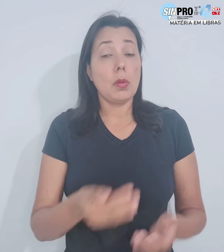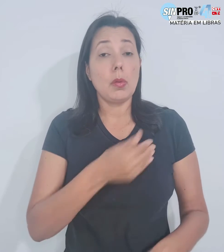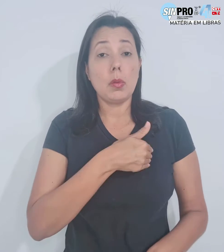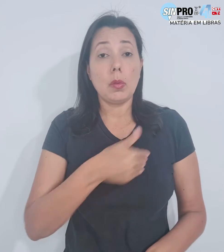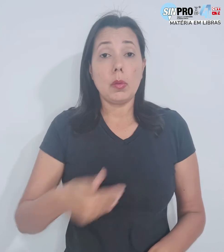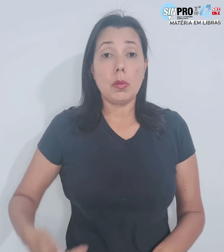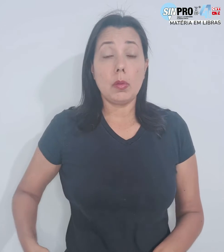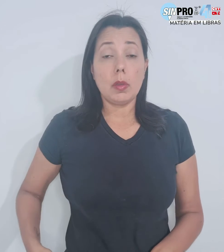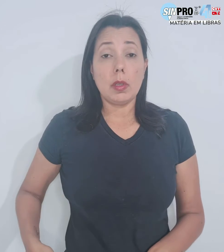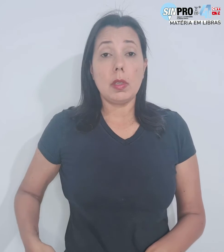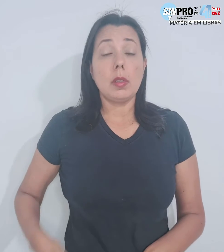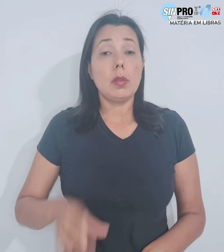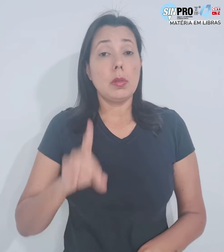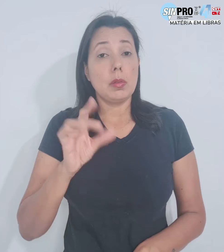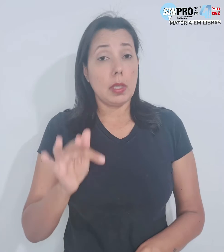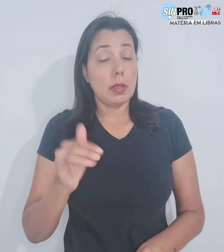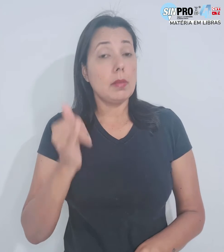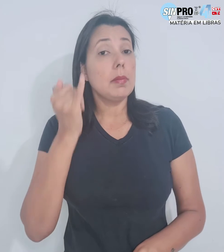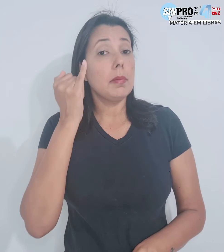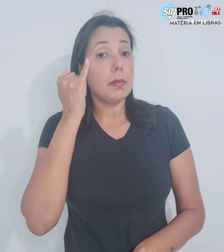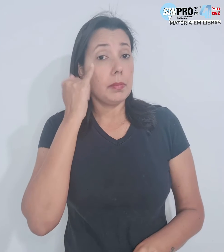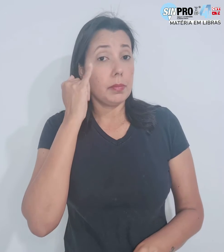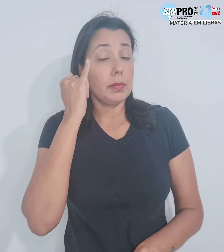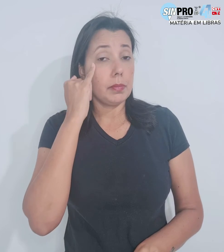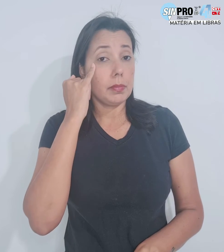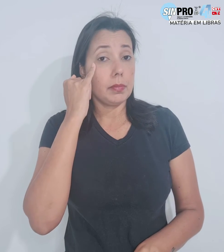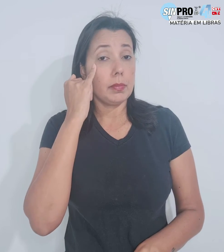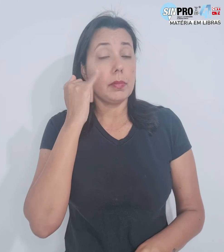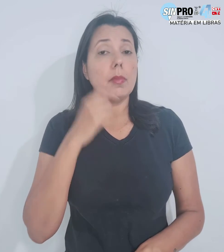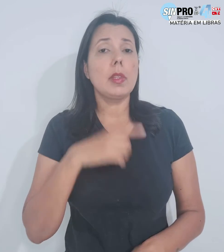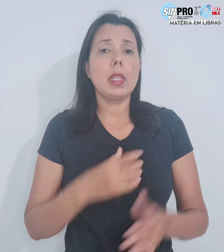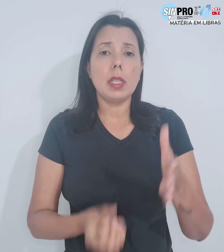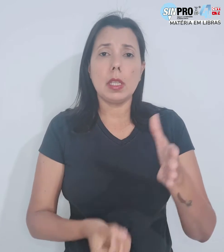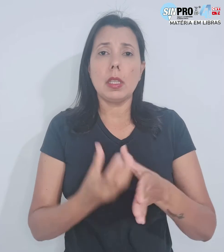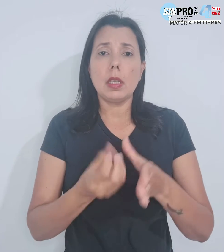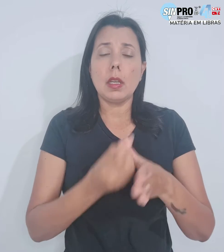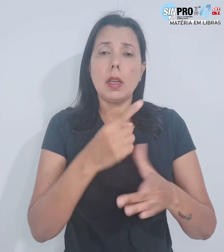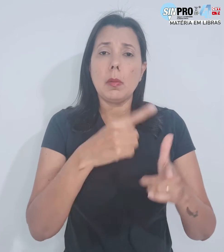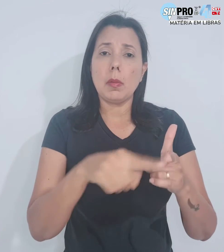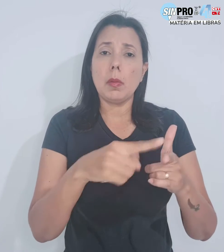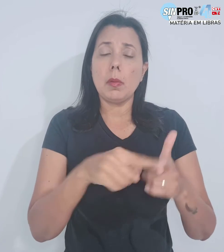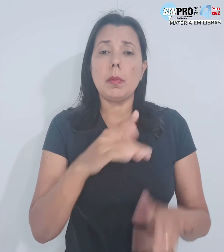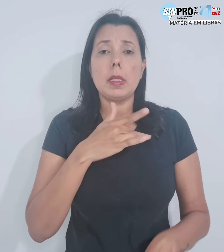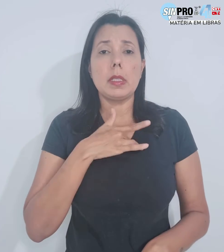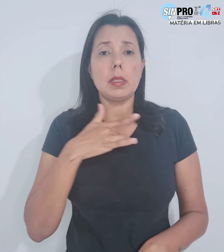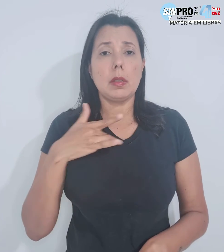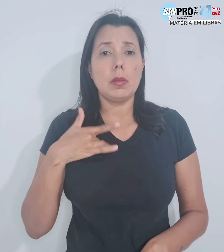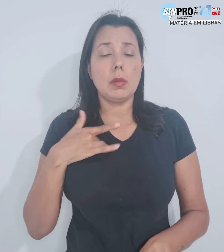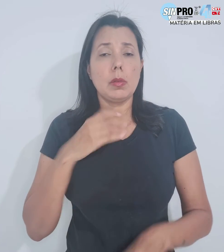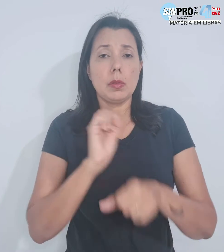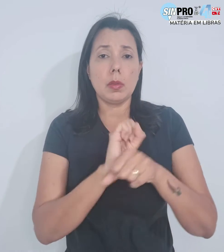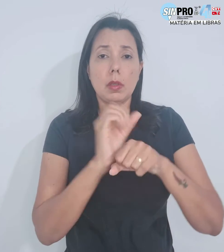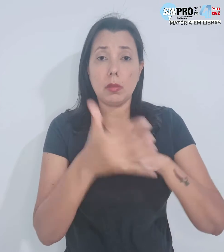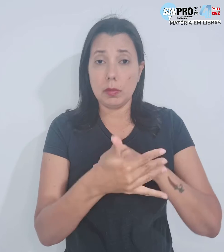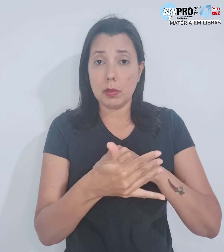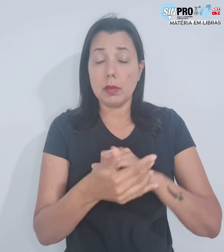governador do Distrito Federal, Ibanez Rocha, em gerir a crise de saúde gerada pela Covid